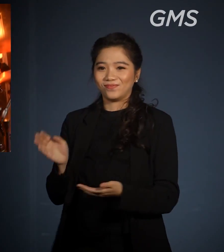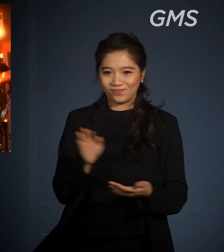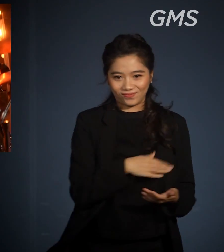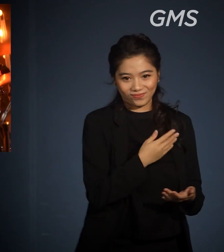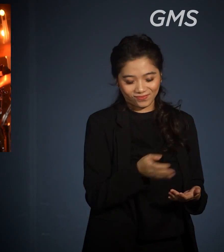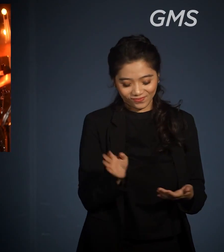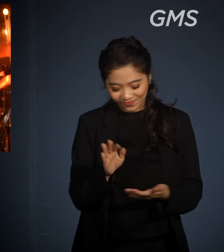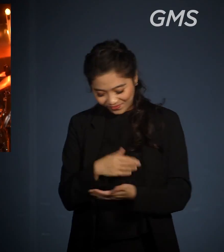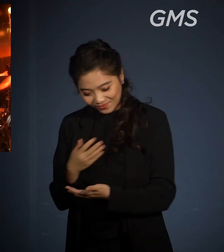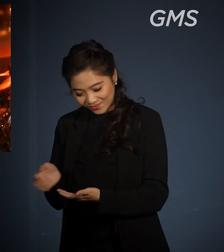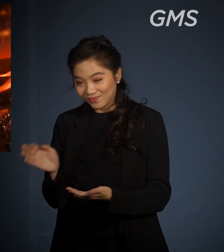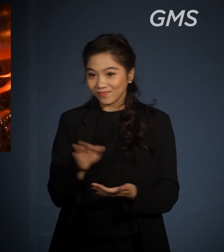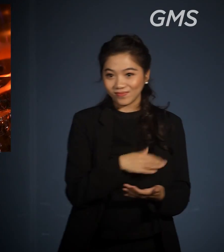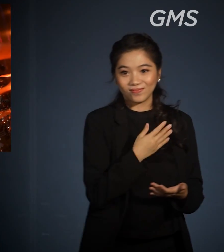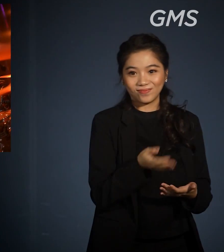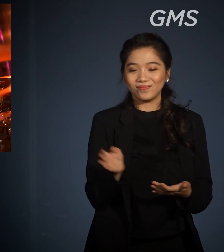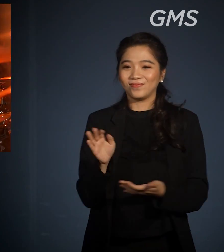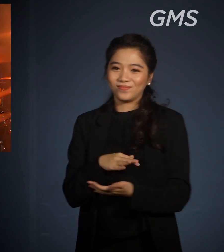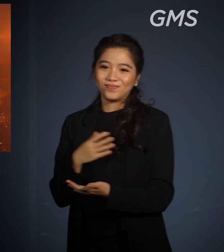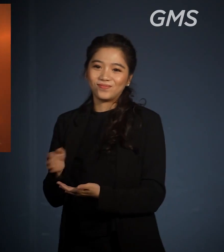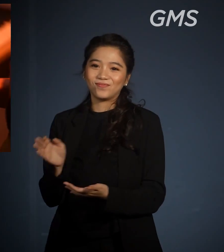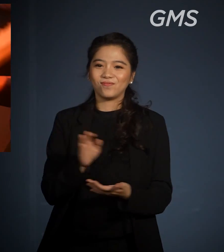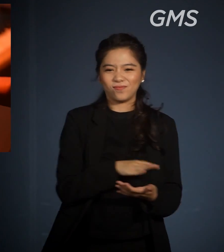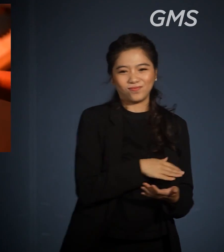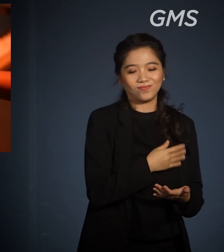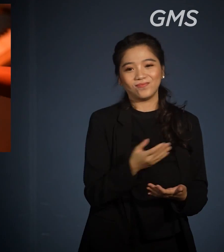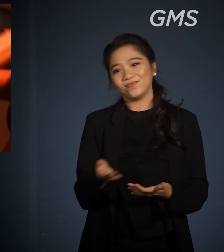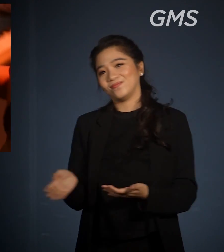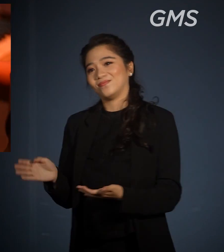Hey, yeah. Oh, oh.